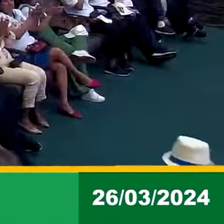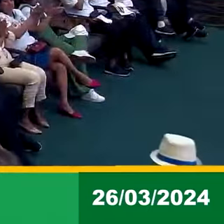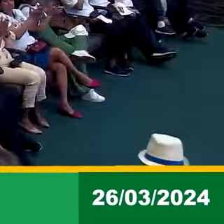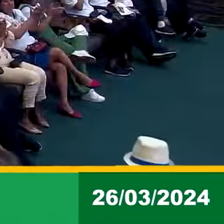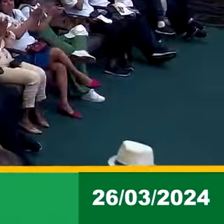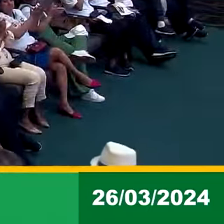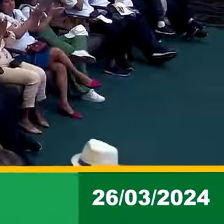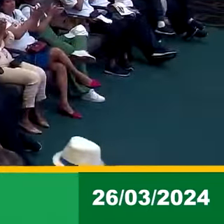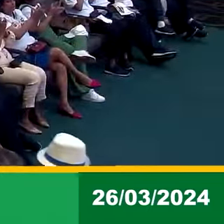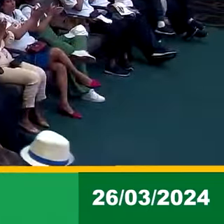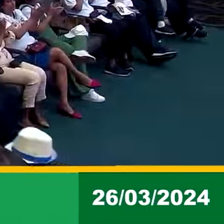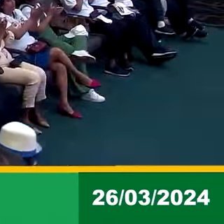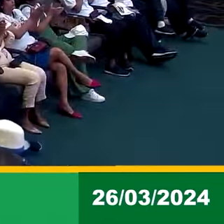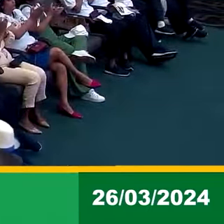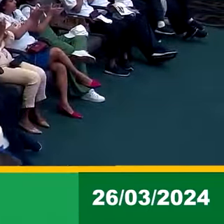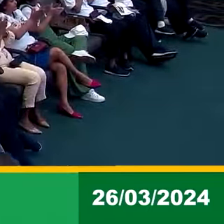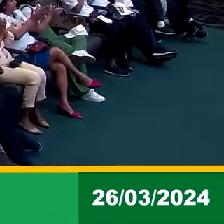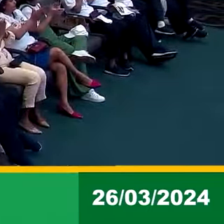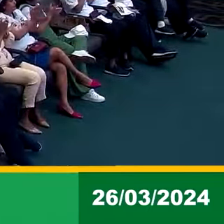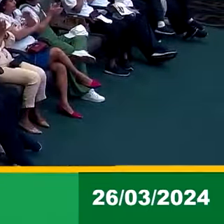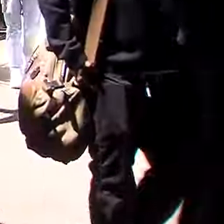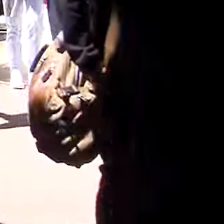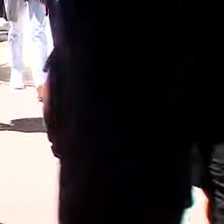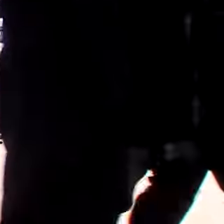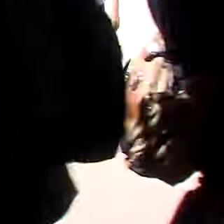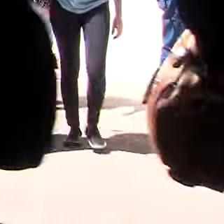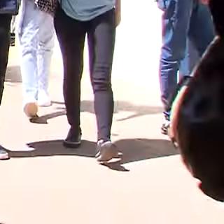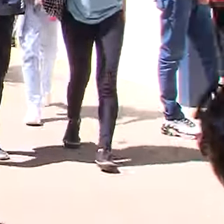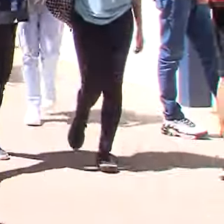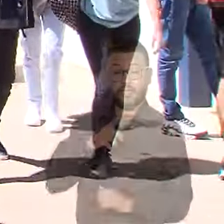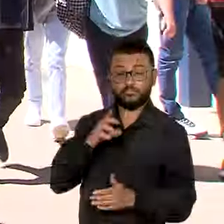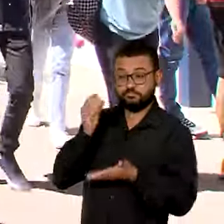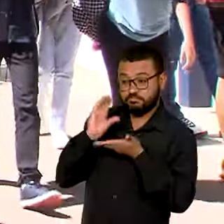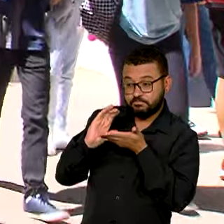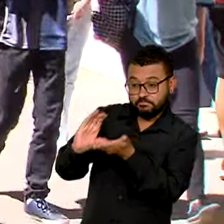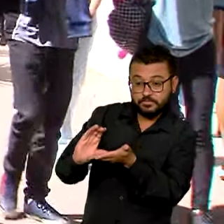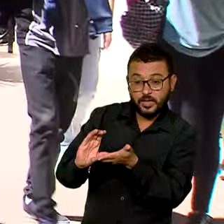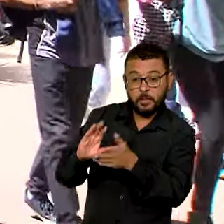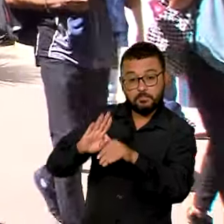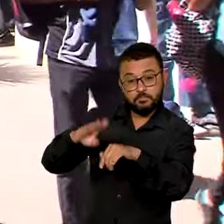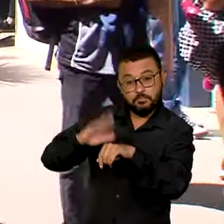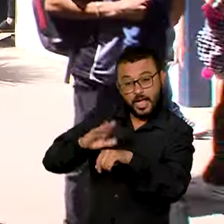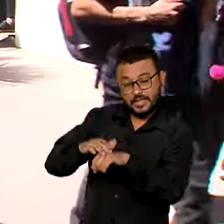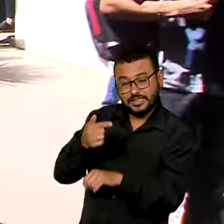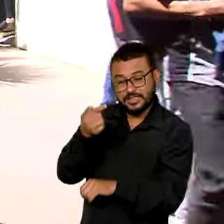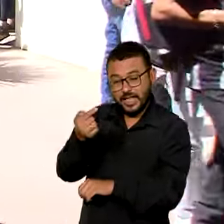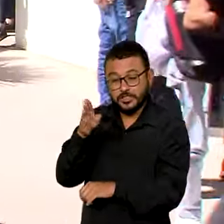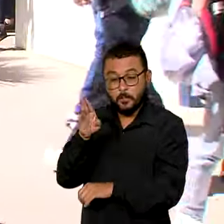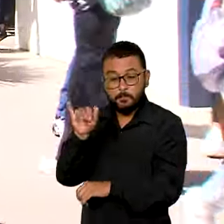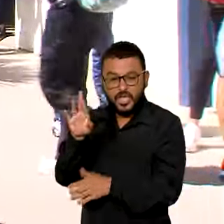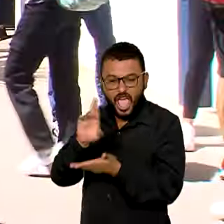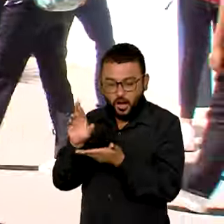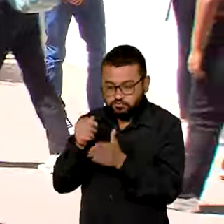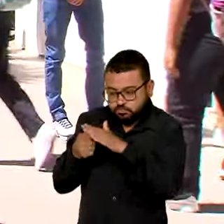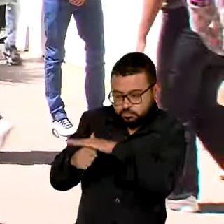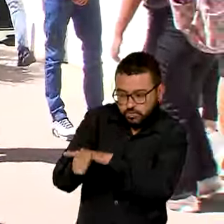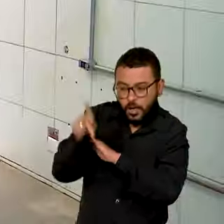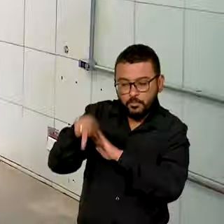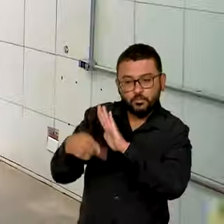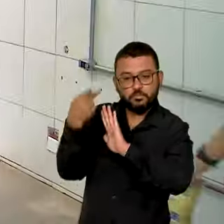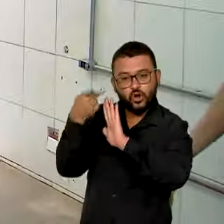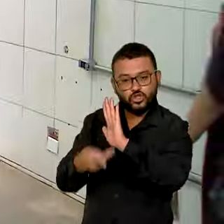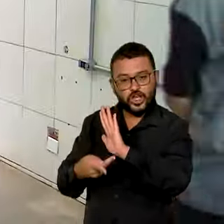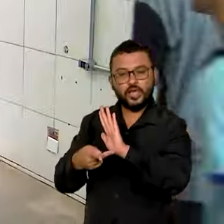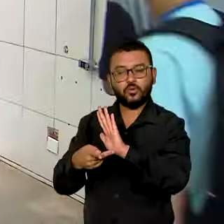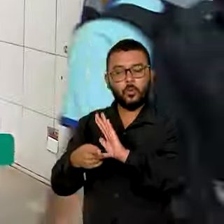poupança dos jovens do ensino médio. Serão investidos mais de 7 bilhões de reais neste ano no programa,